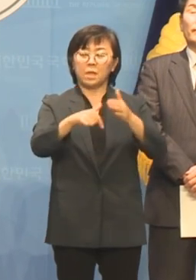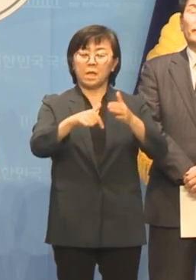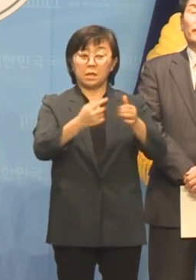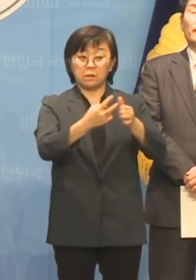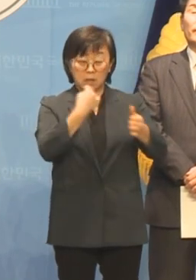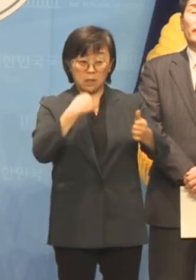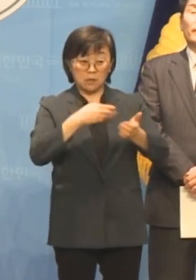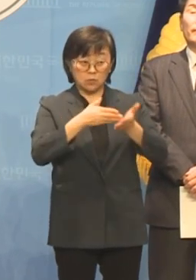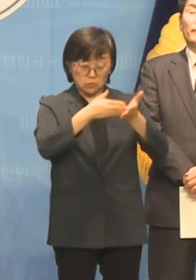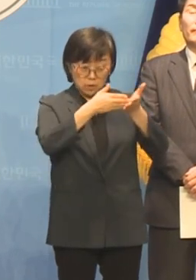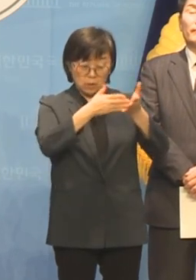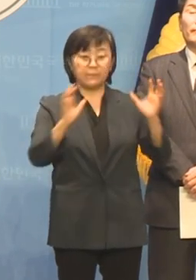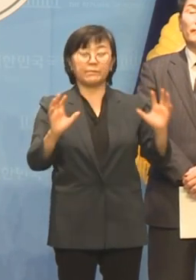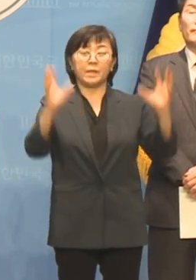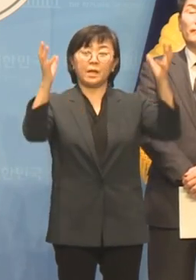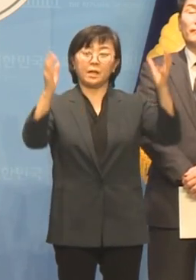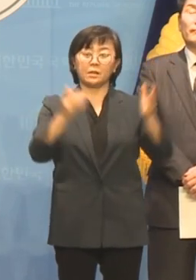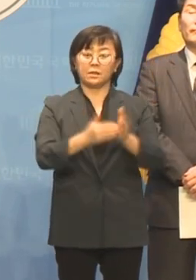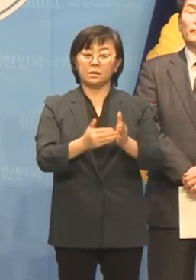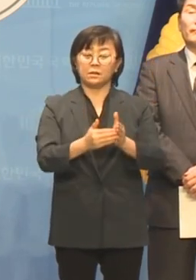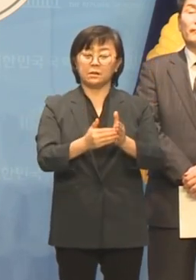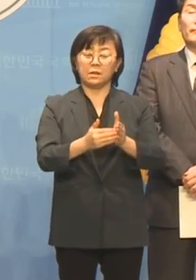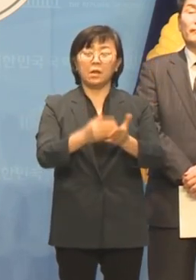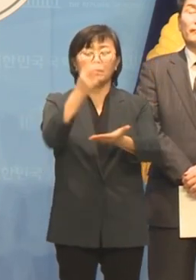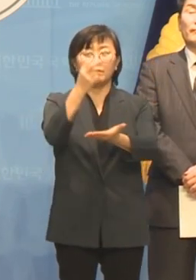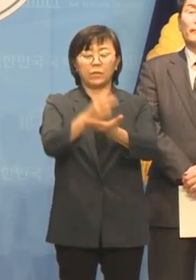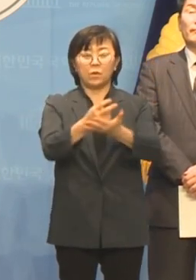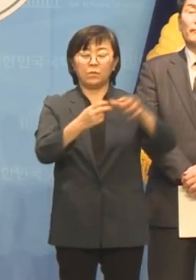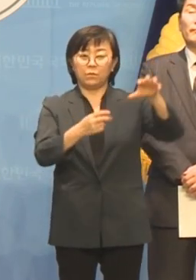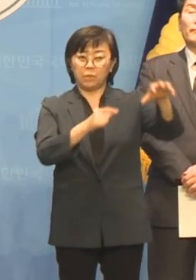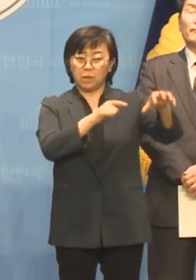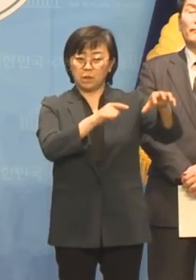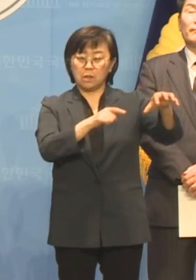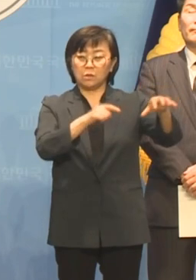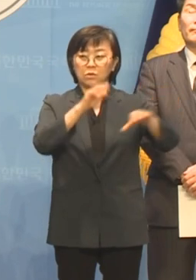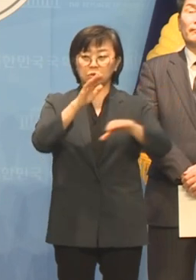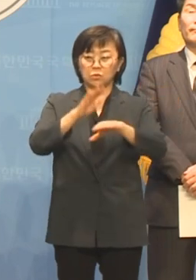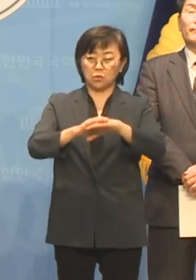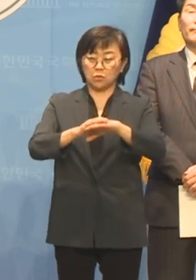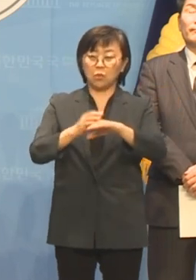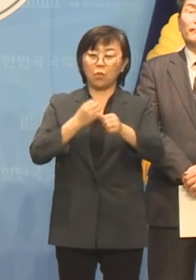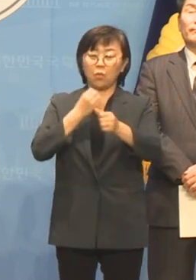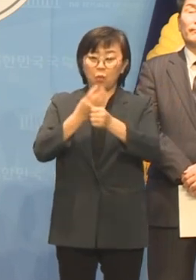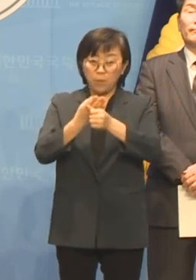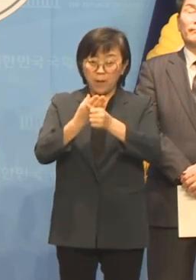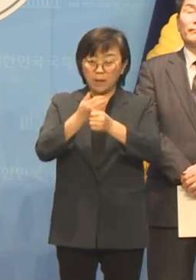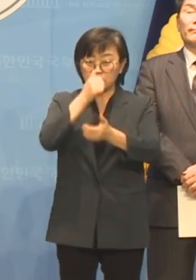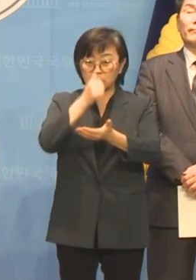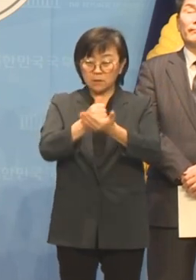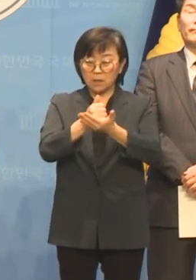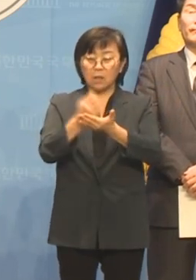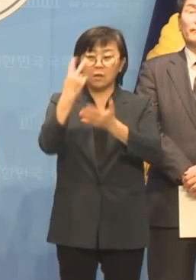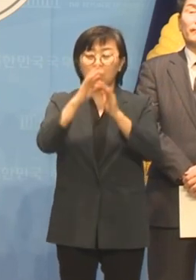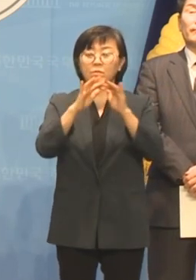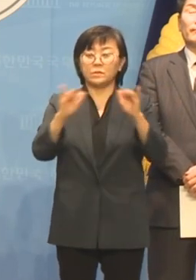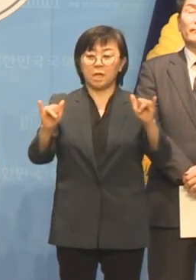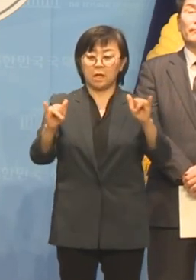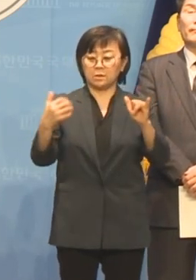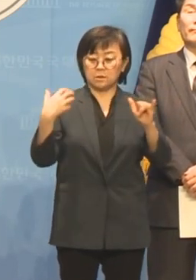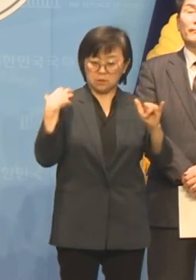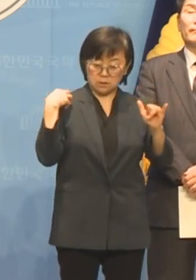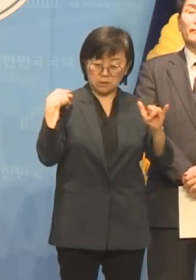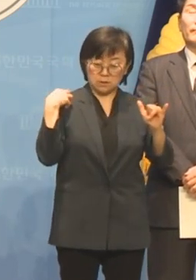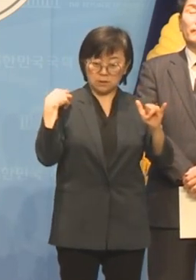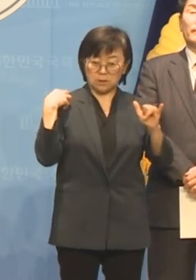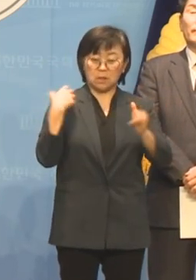소추안을 의결했습니다. 한편 법원은 손준성의 고발 사주 범행이 검사가 지켜야 할 핵심